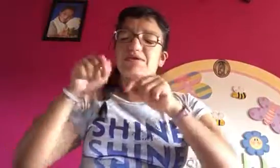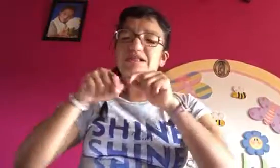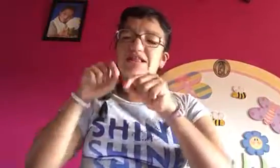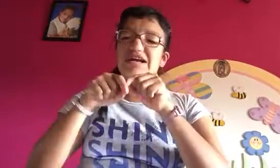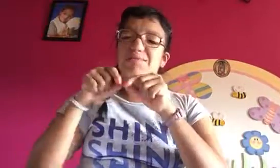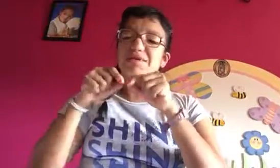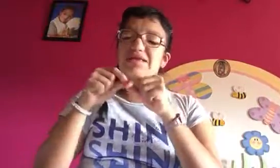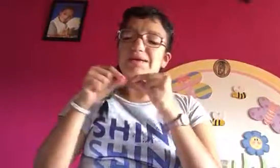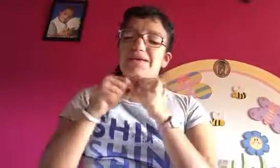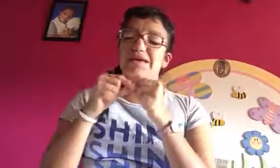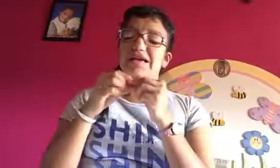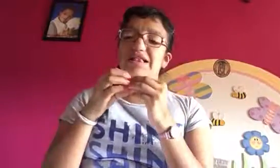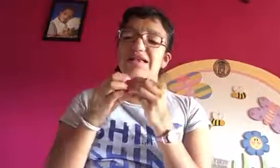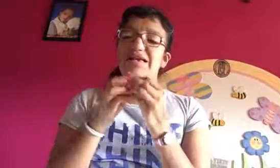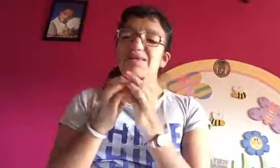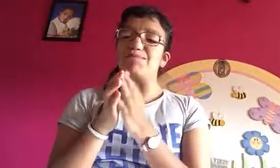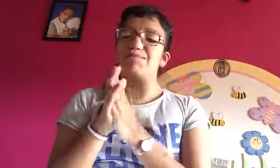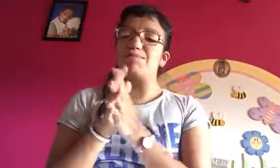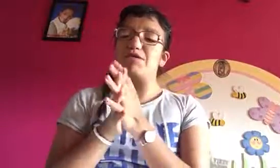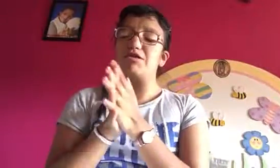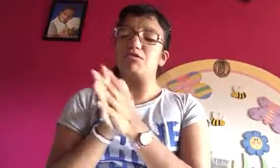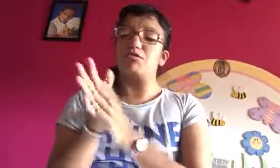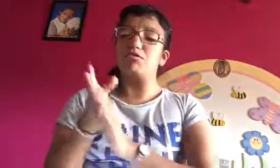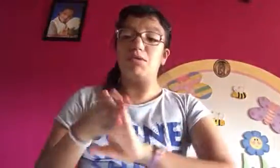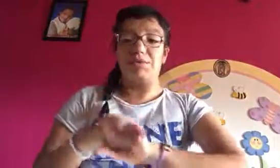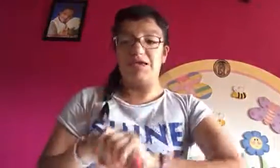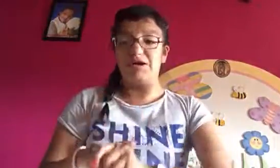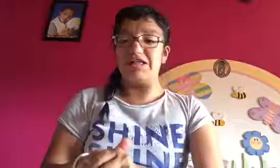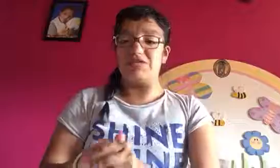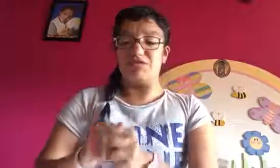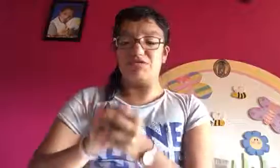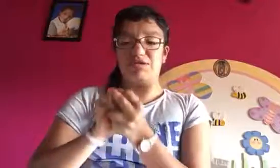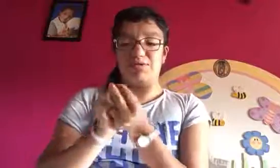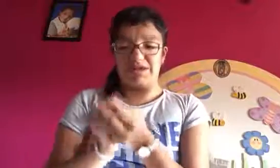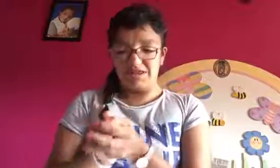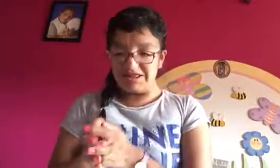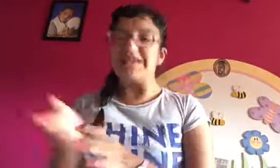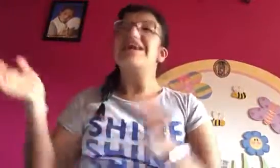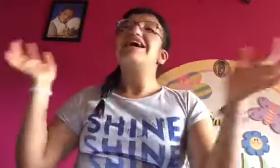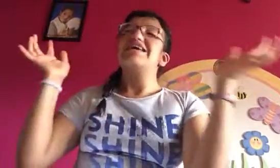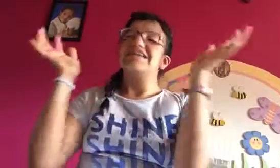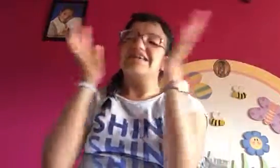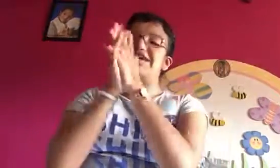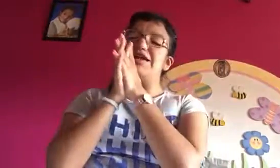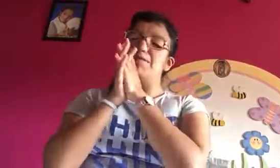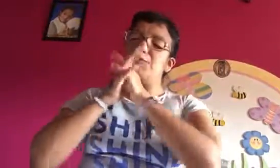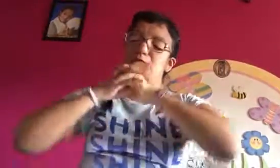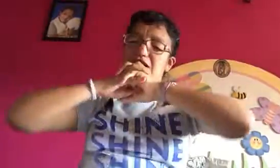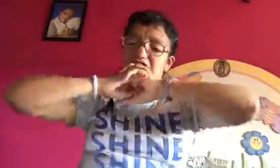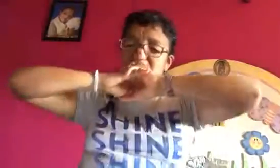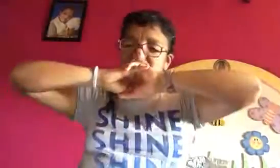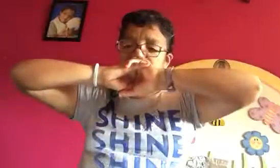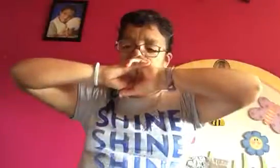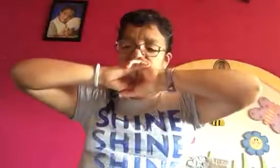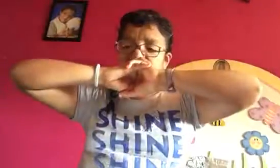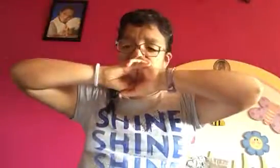apresurar la campanita para que le llegue cuando yo suba video la notificación. Y bueno,